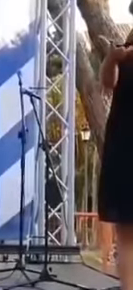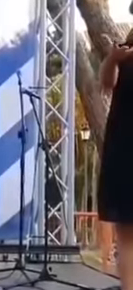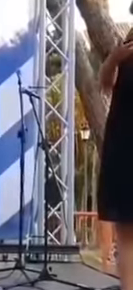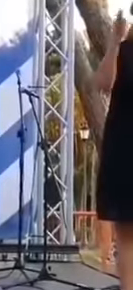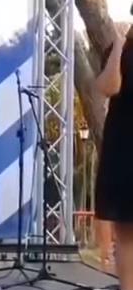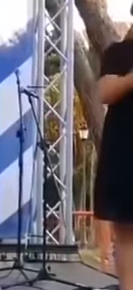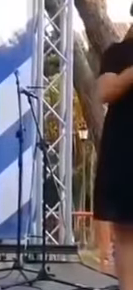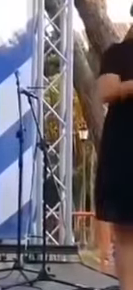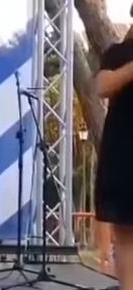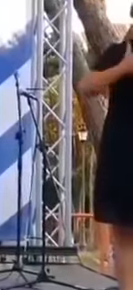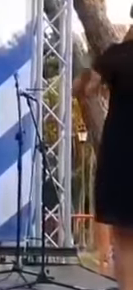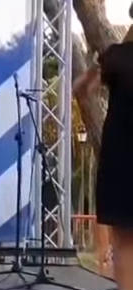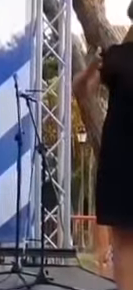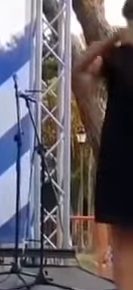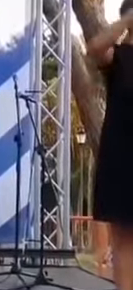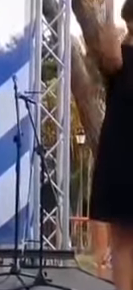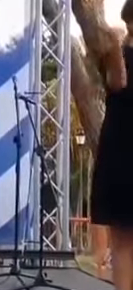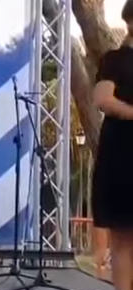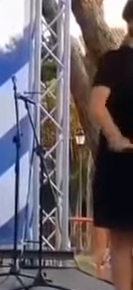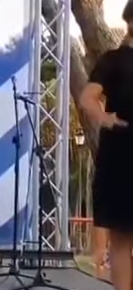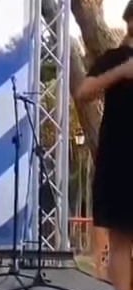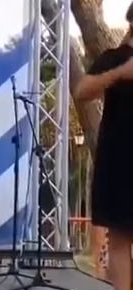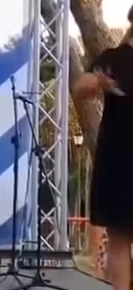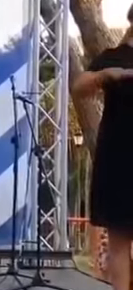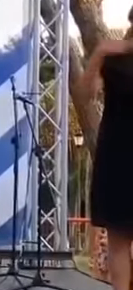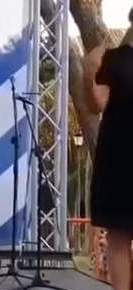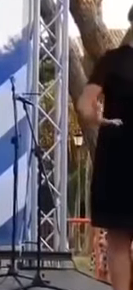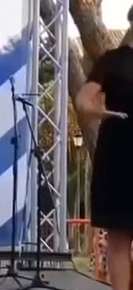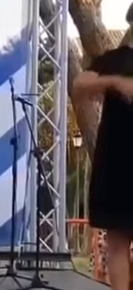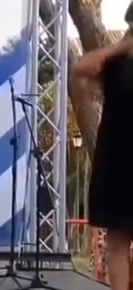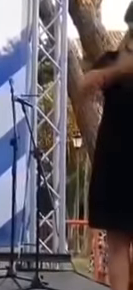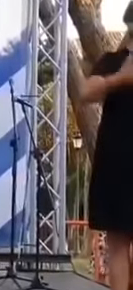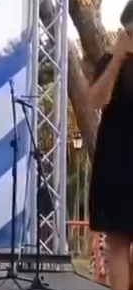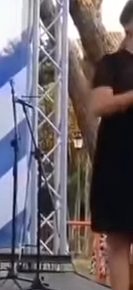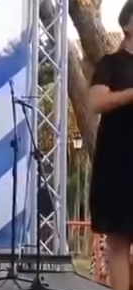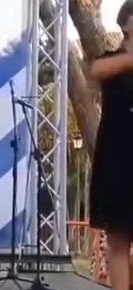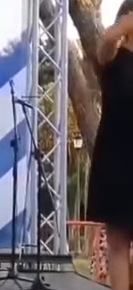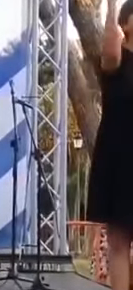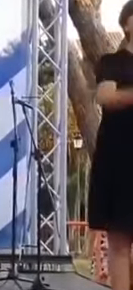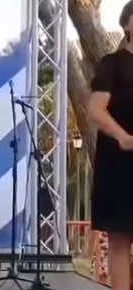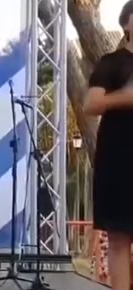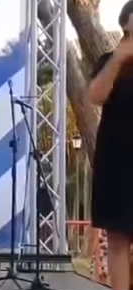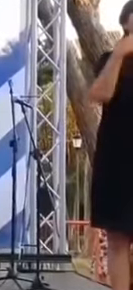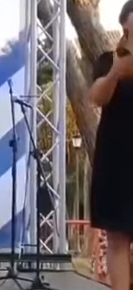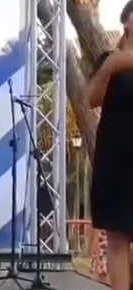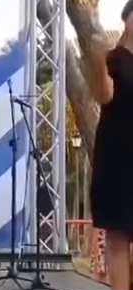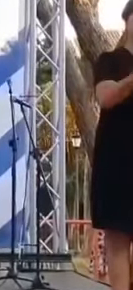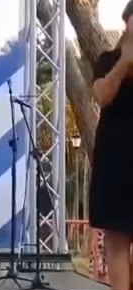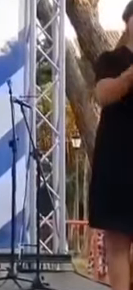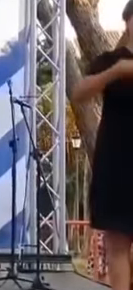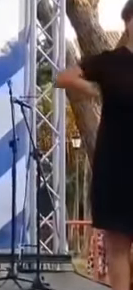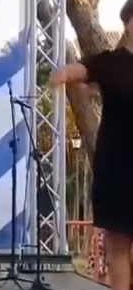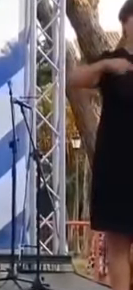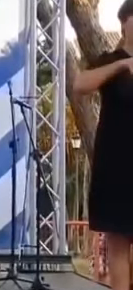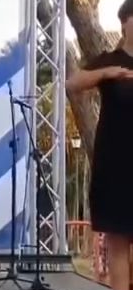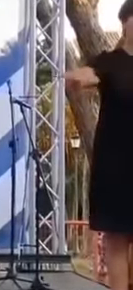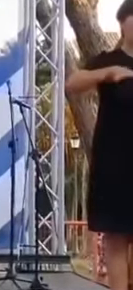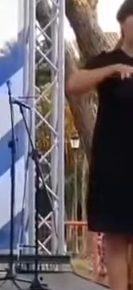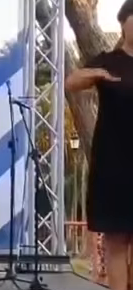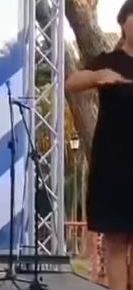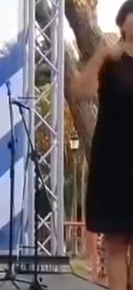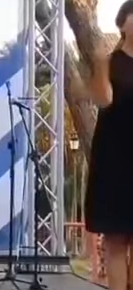il partito della destra italiana, che è probabilmente attualmente il terzo partito italiano, è grazie al lavoro che abbiamo fatto.